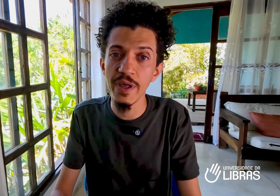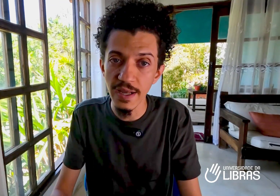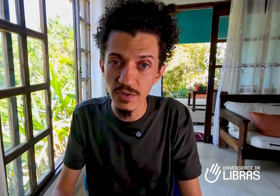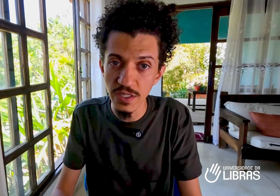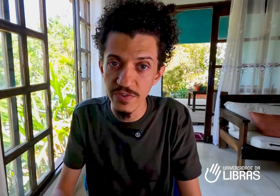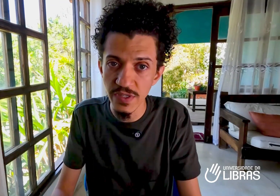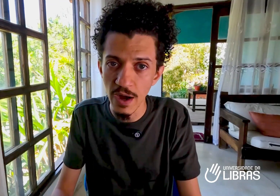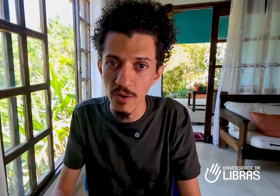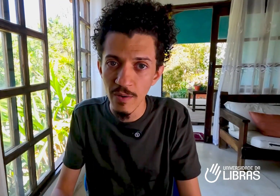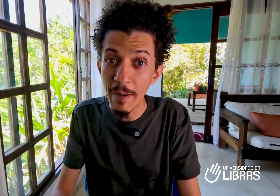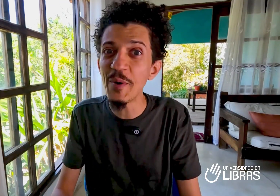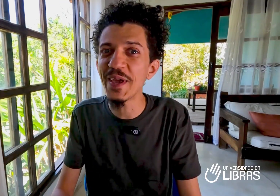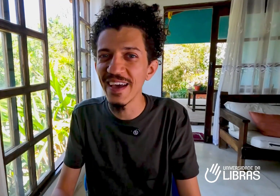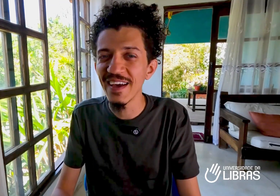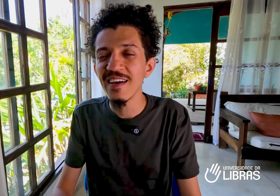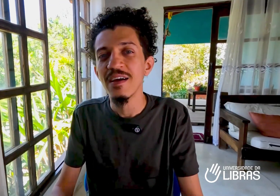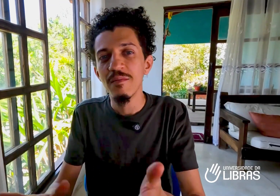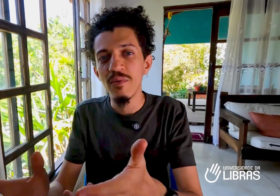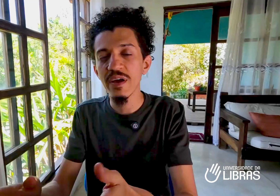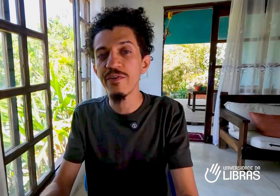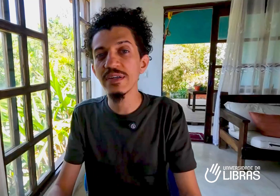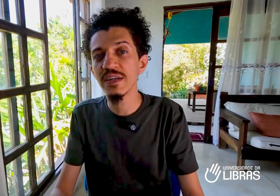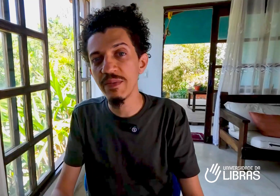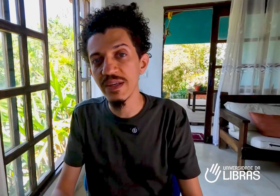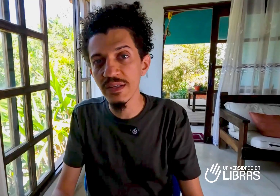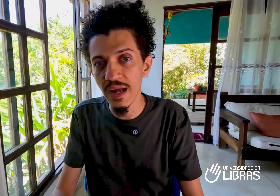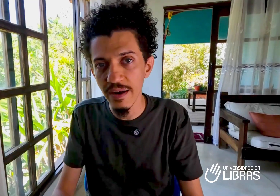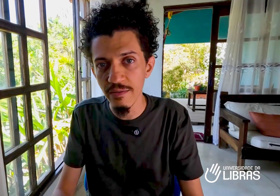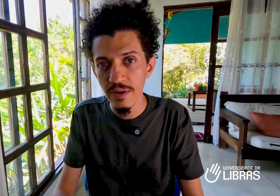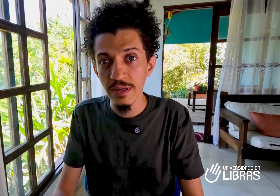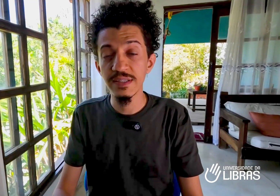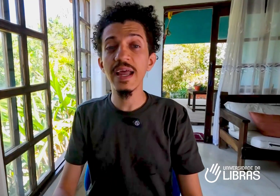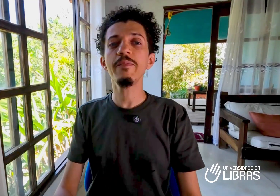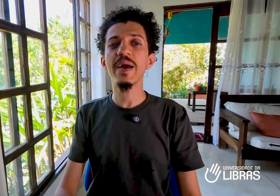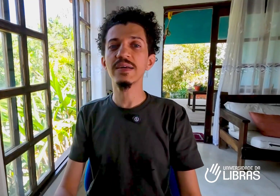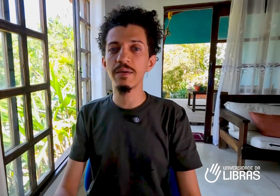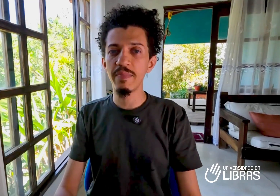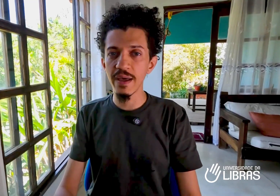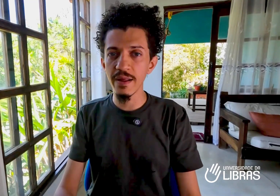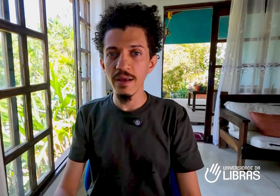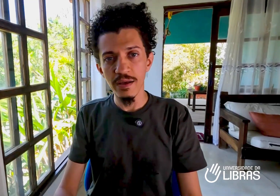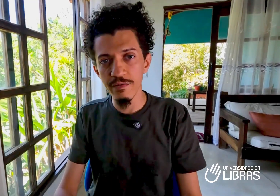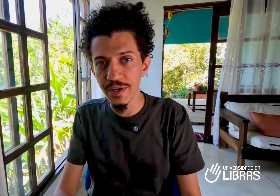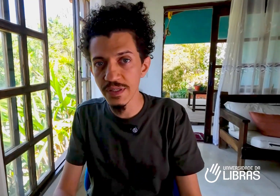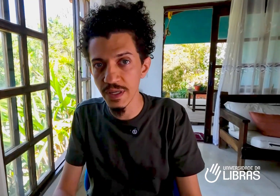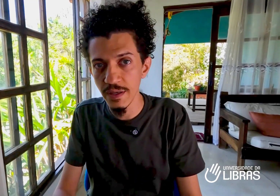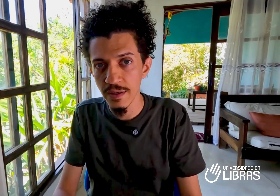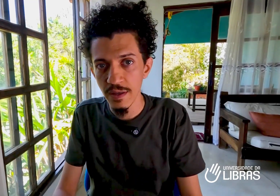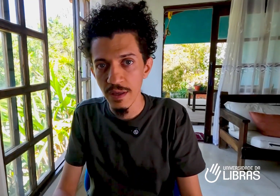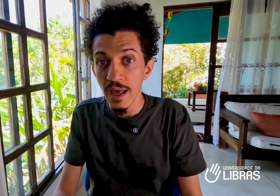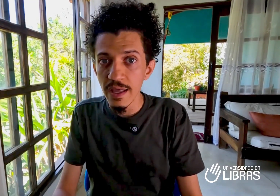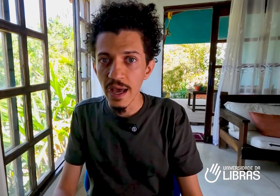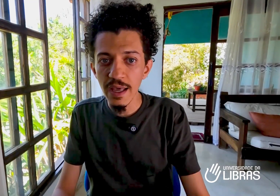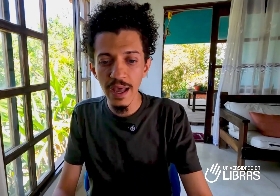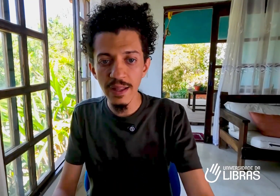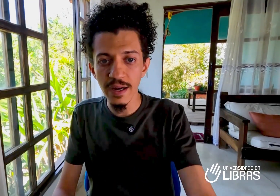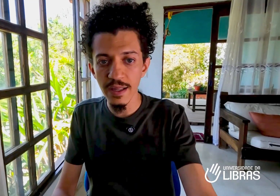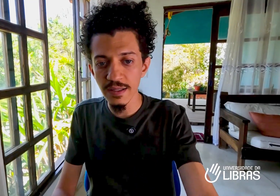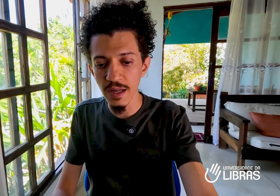comunicação artificial. Mas por quê? Porque foi assim que me ensinaram, sem perceberem que foi assim. E aí entra a questão de que